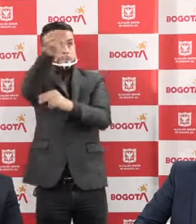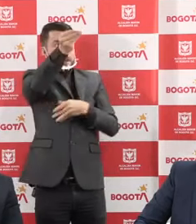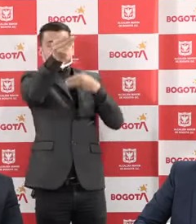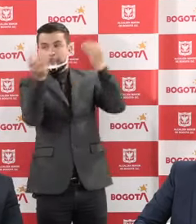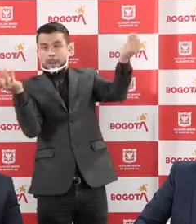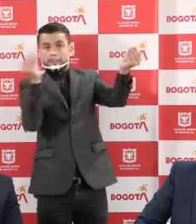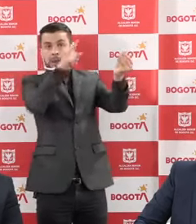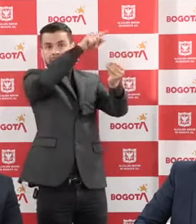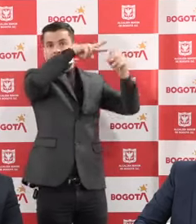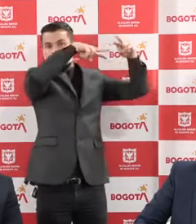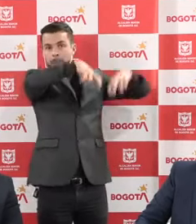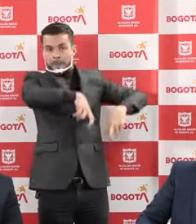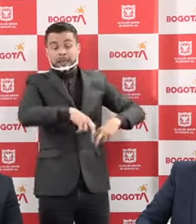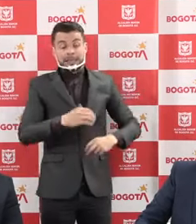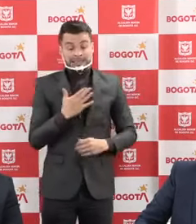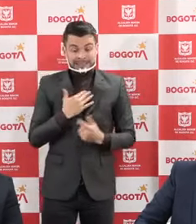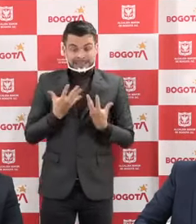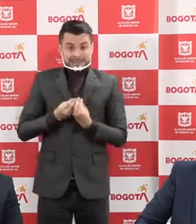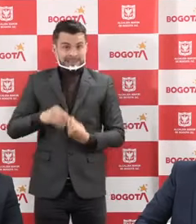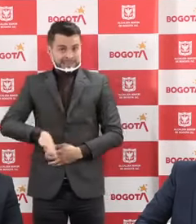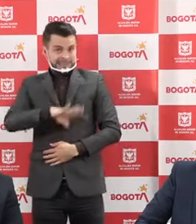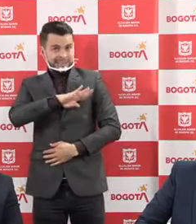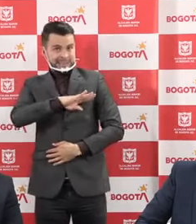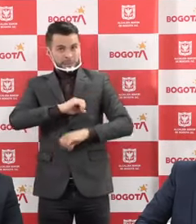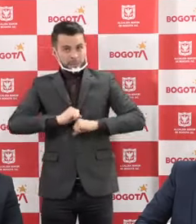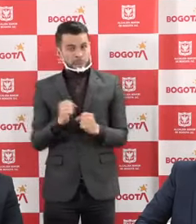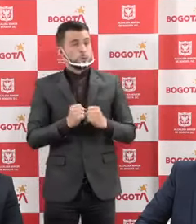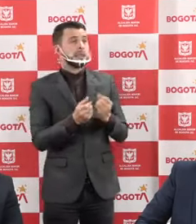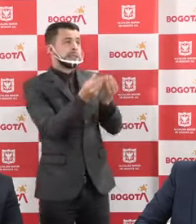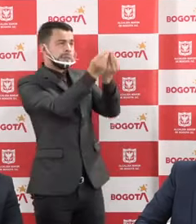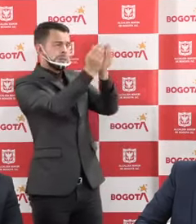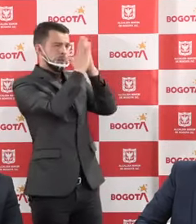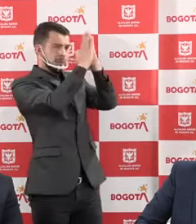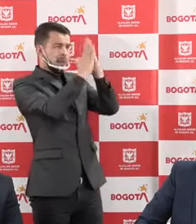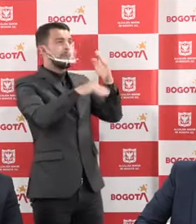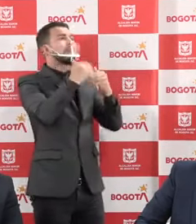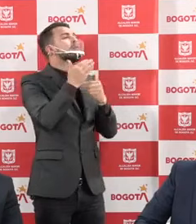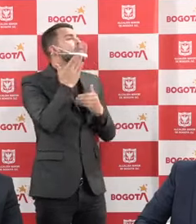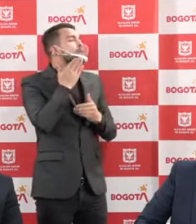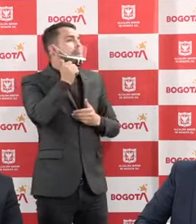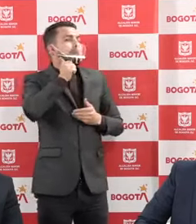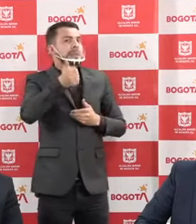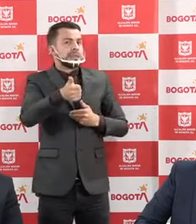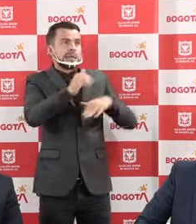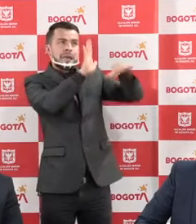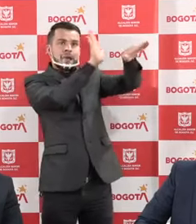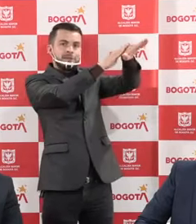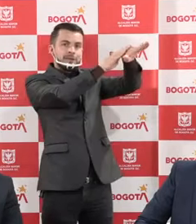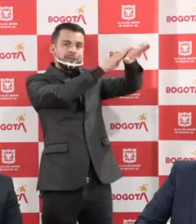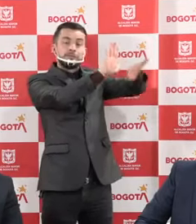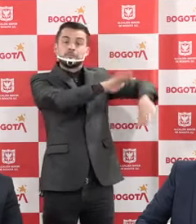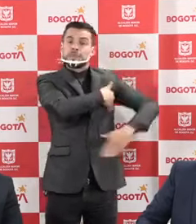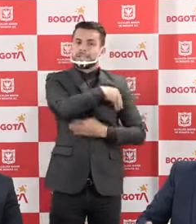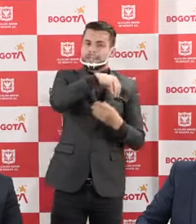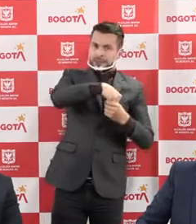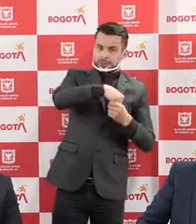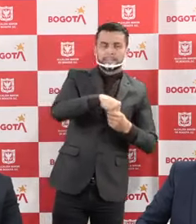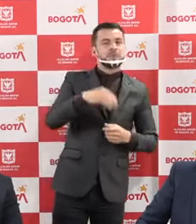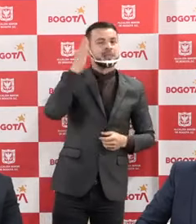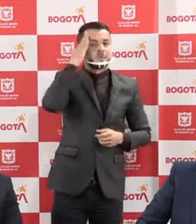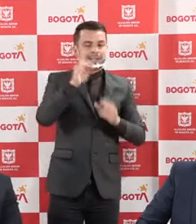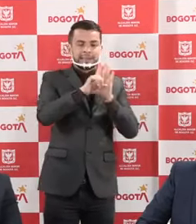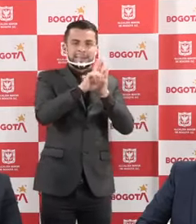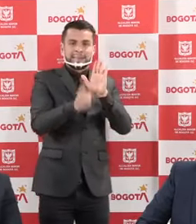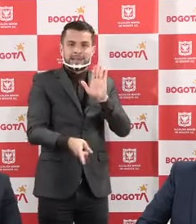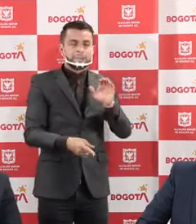con él con estas nuevas medidas a partir del día de mañana en virtud del decreto 10 76 y del 11